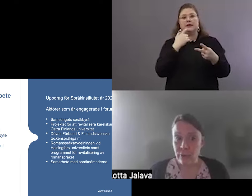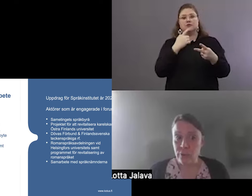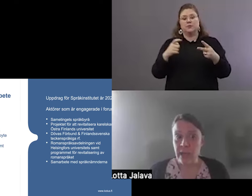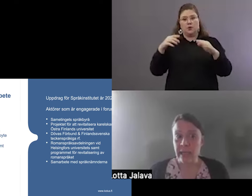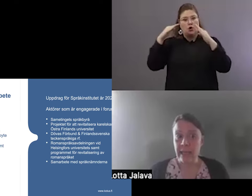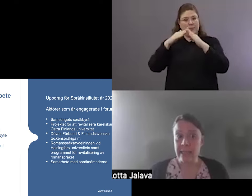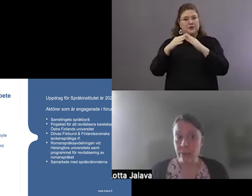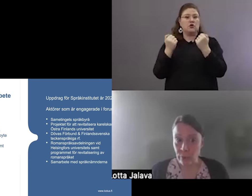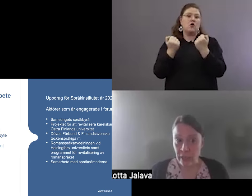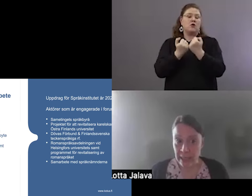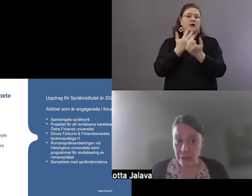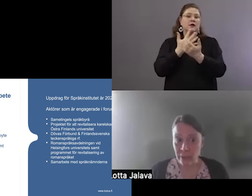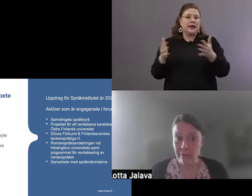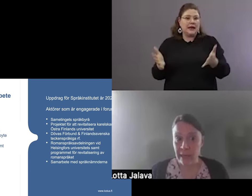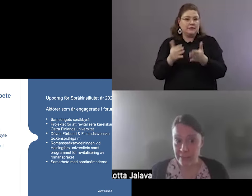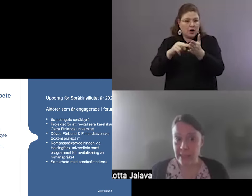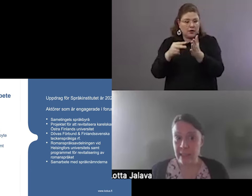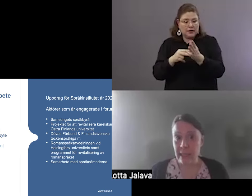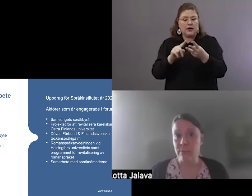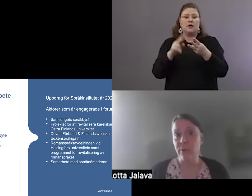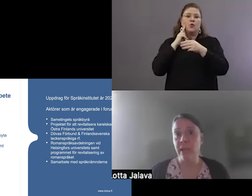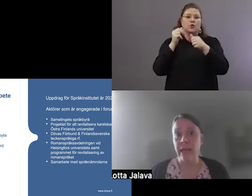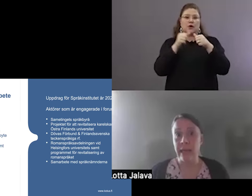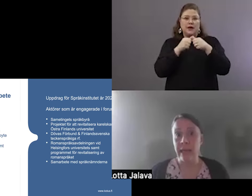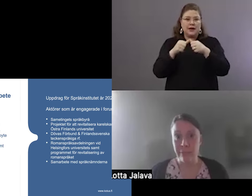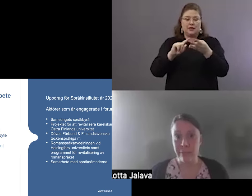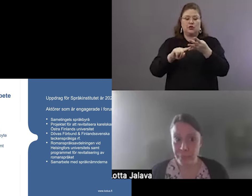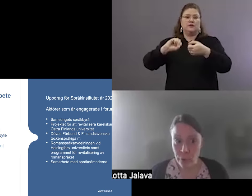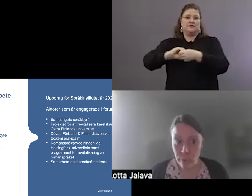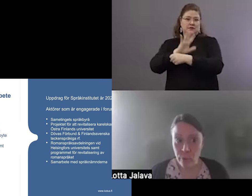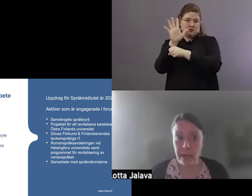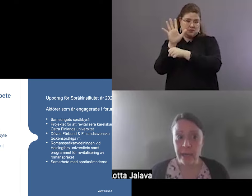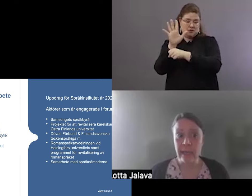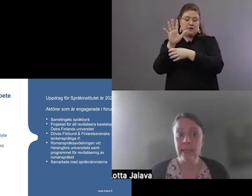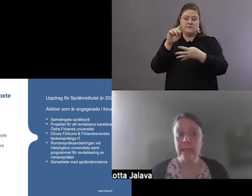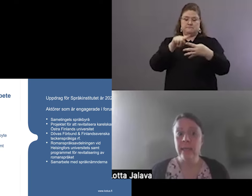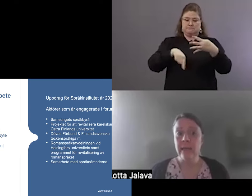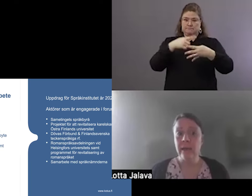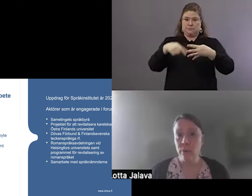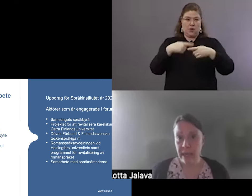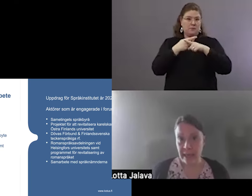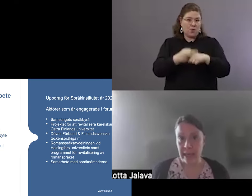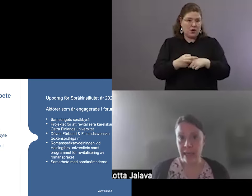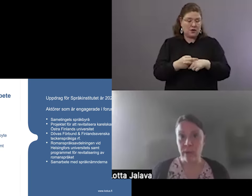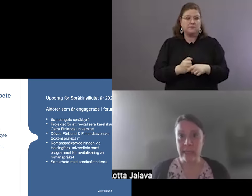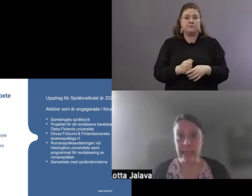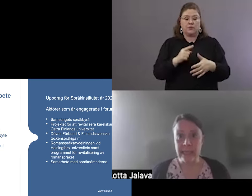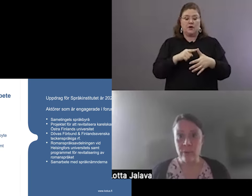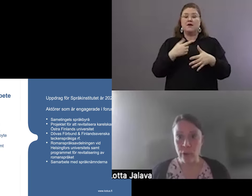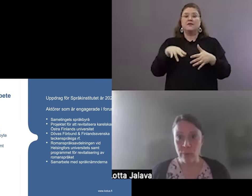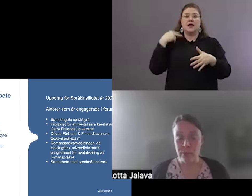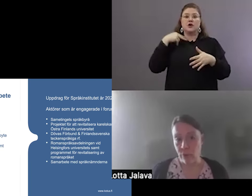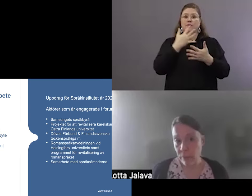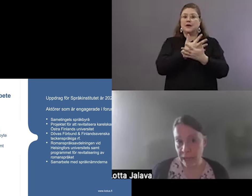kielen elvytyshanke ja sitten Kuurojen liitto ja Finlandssvenska teckenspråkiga RF on mukana. romanikielen puolelta